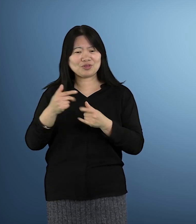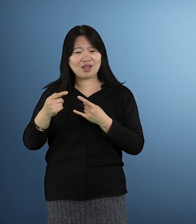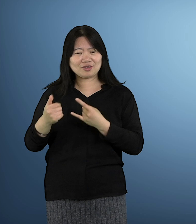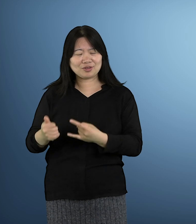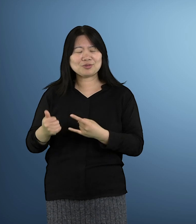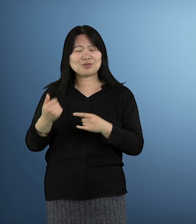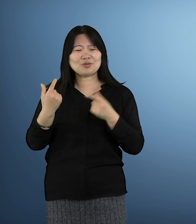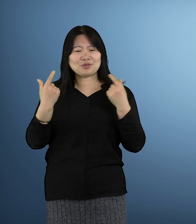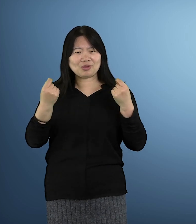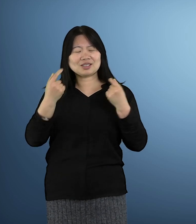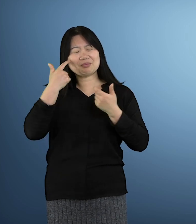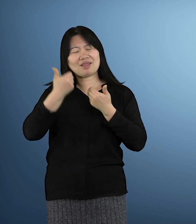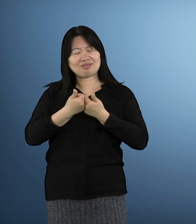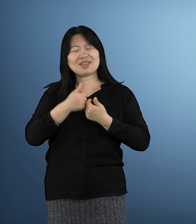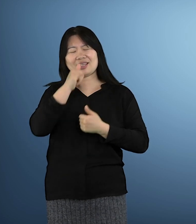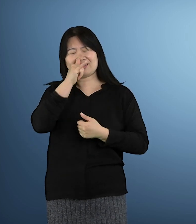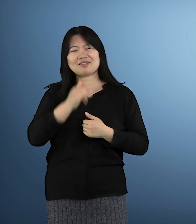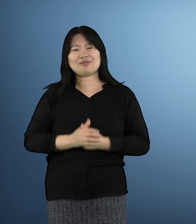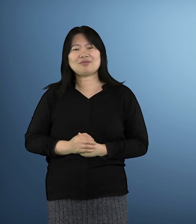반대자가 없겠어요?